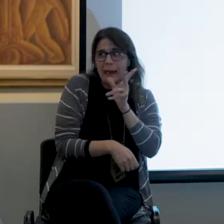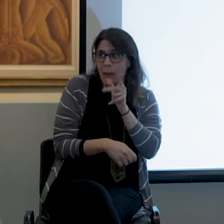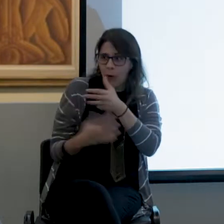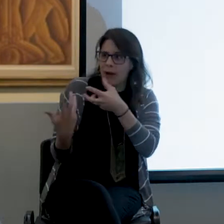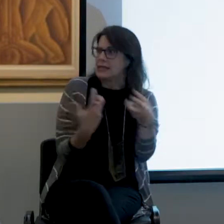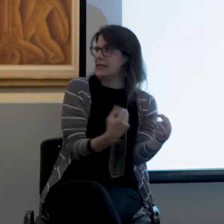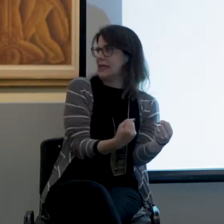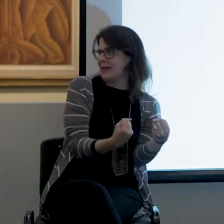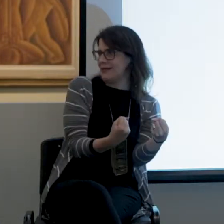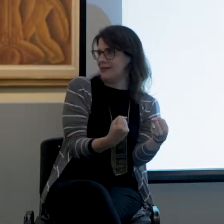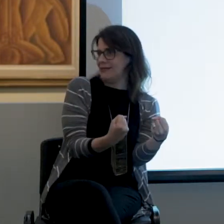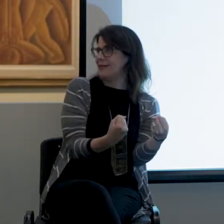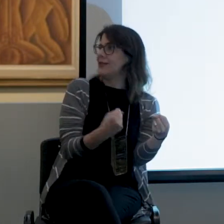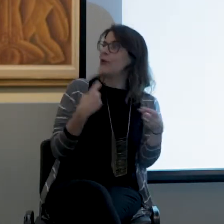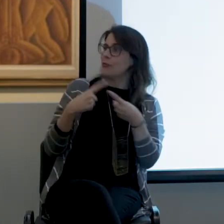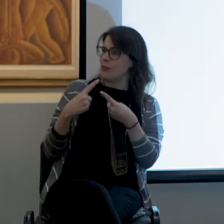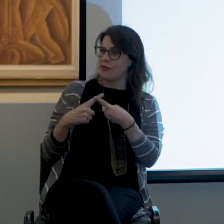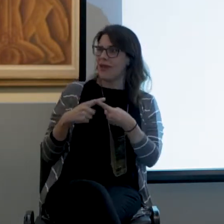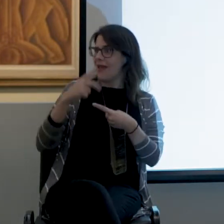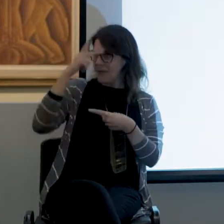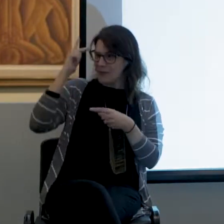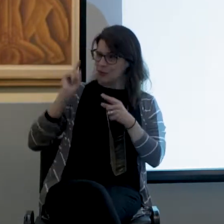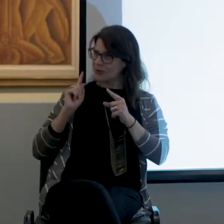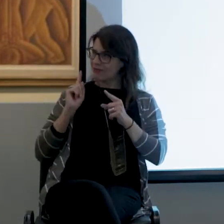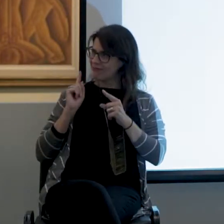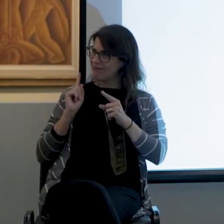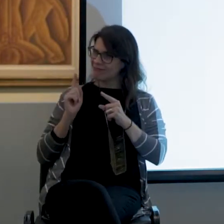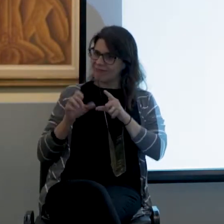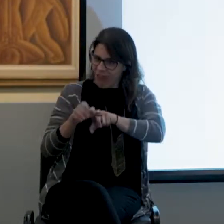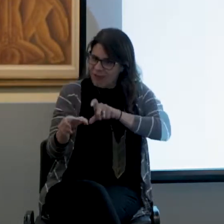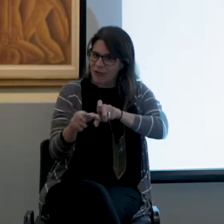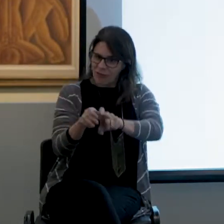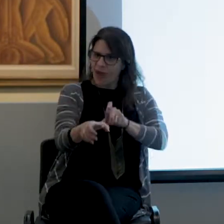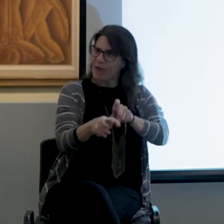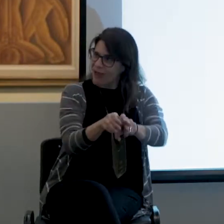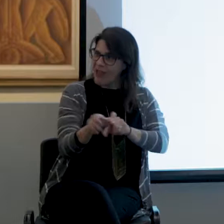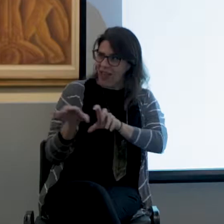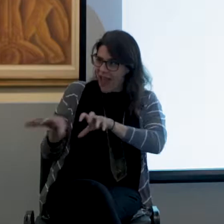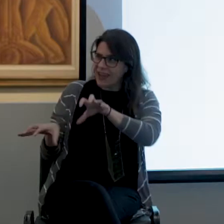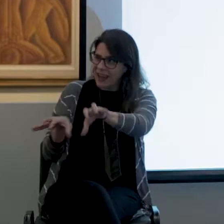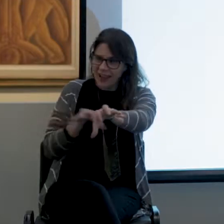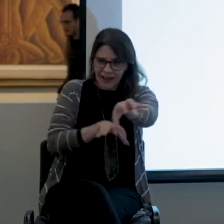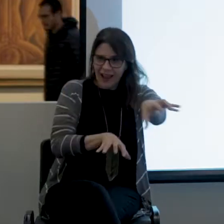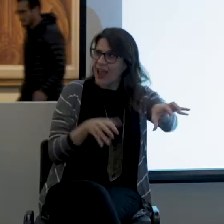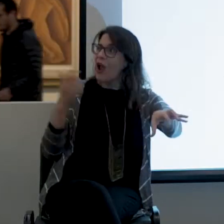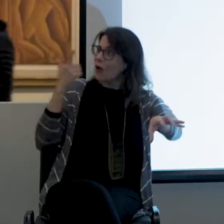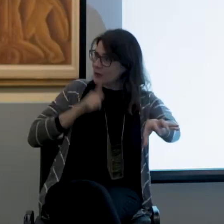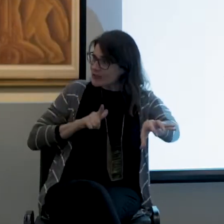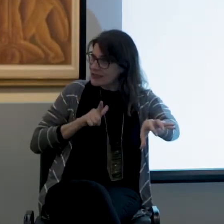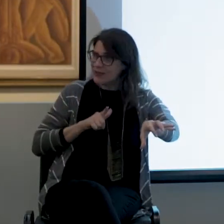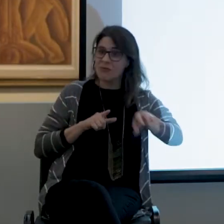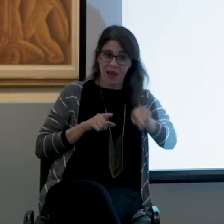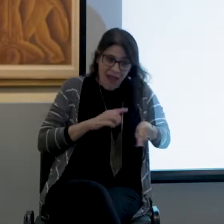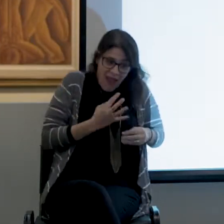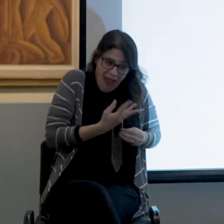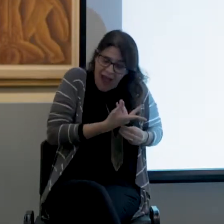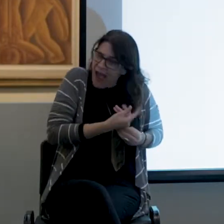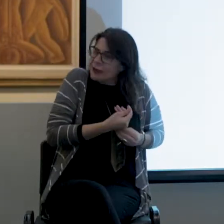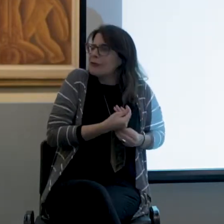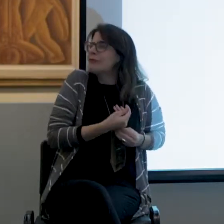para acompanhar esse processo e, num certo sentido, se tornar, entre muitas aspas, porque esse assunto é muito discutível,